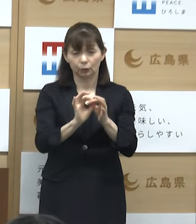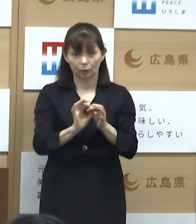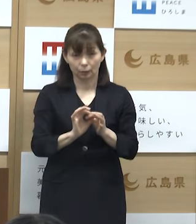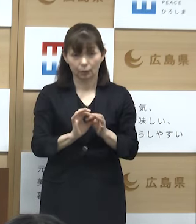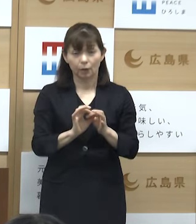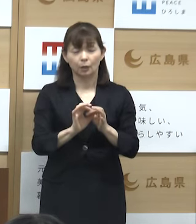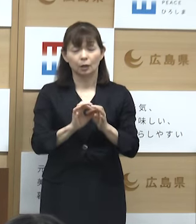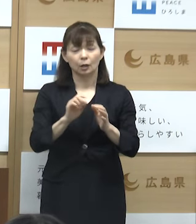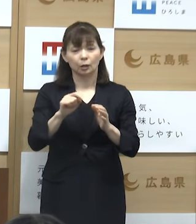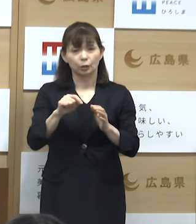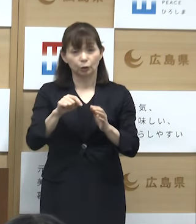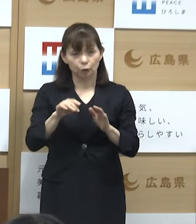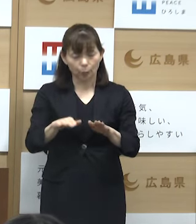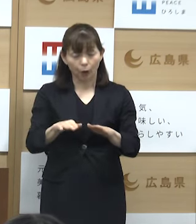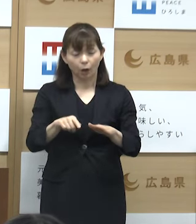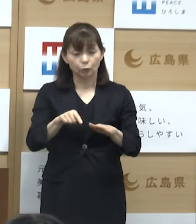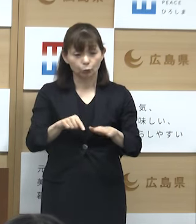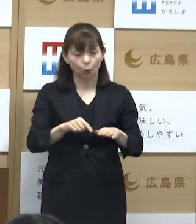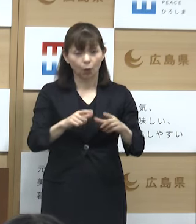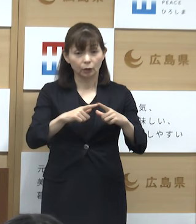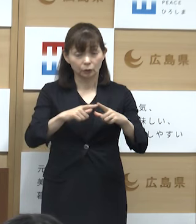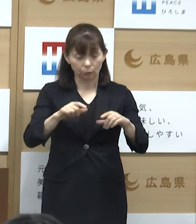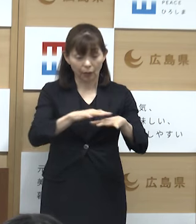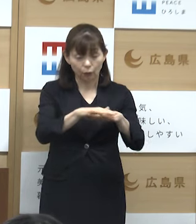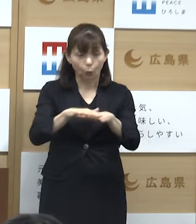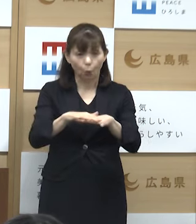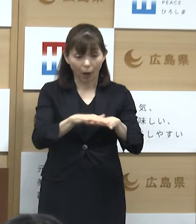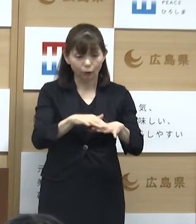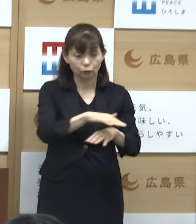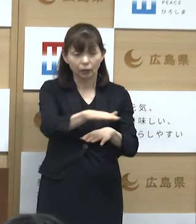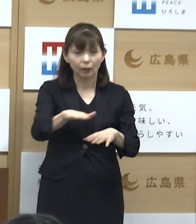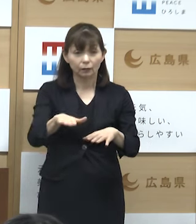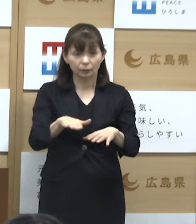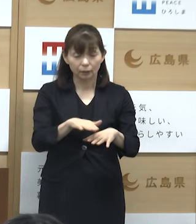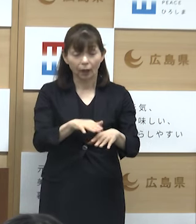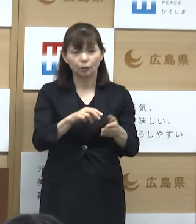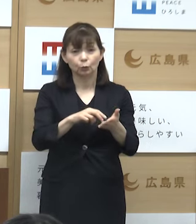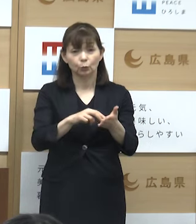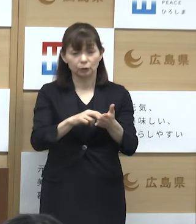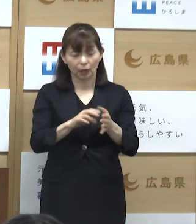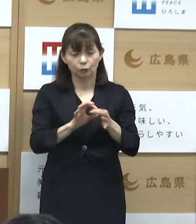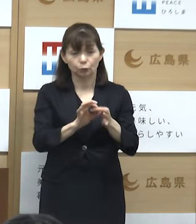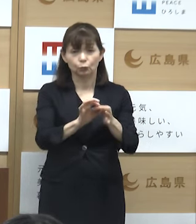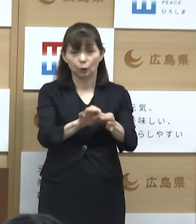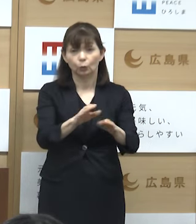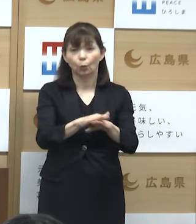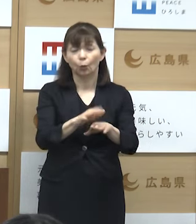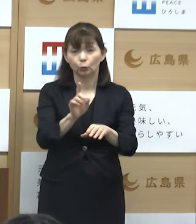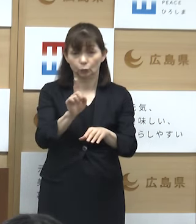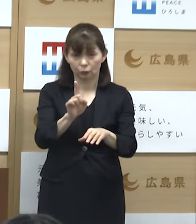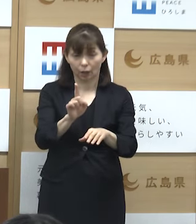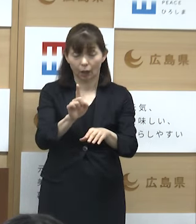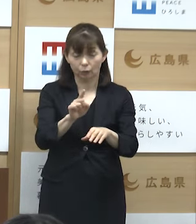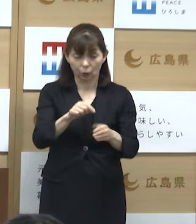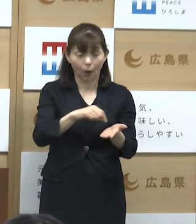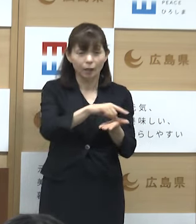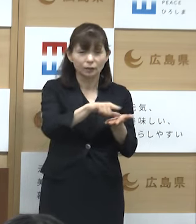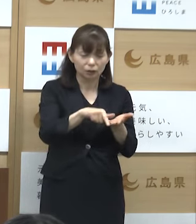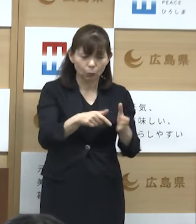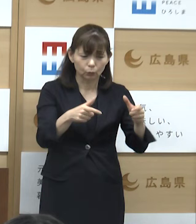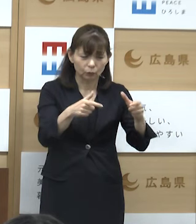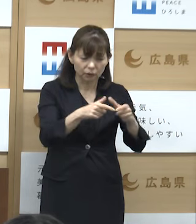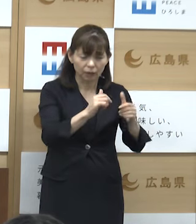でそのネットワーク全体の維持を図るのかと、それはローカル線も含めてなわけです